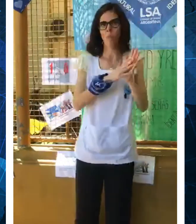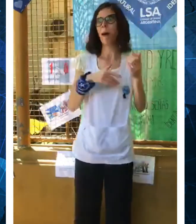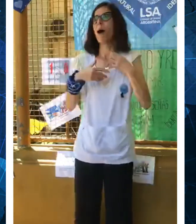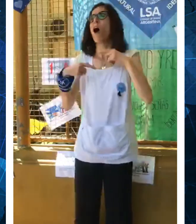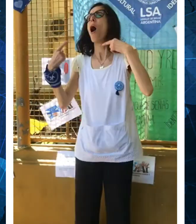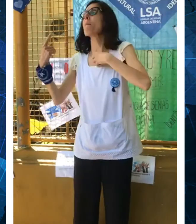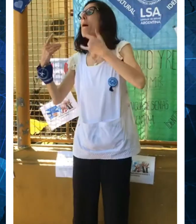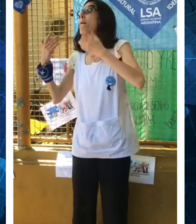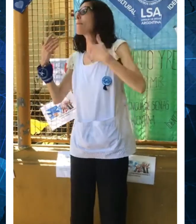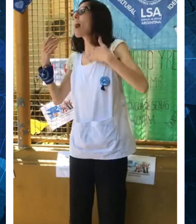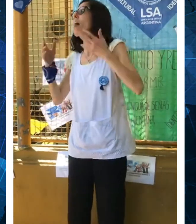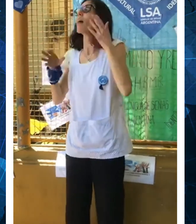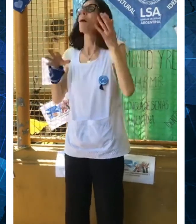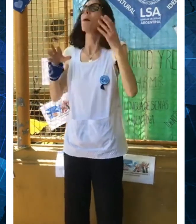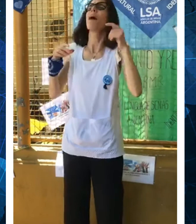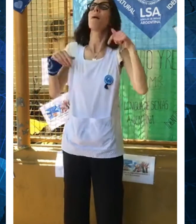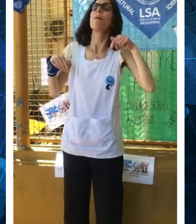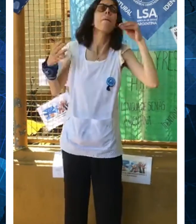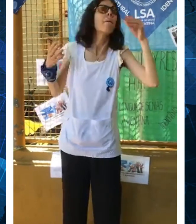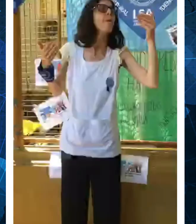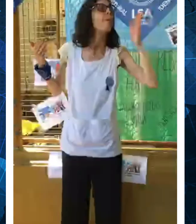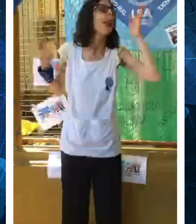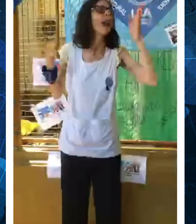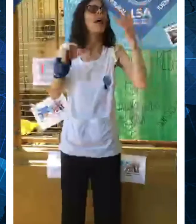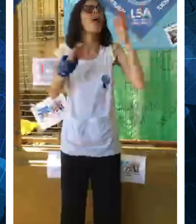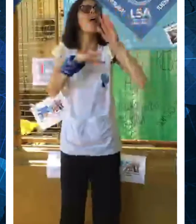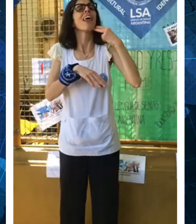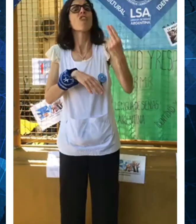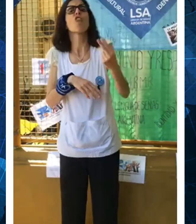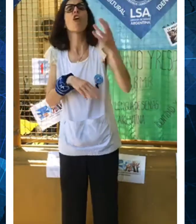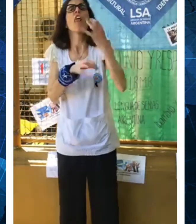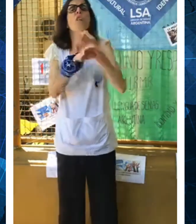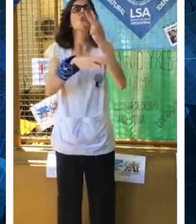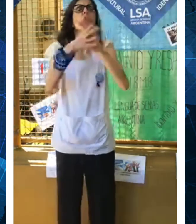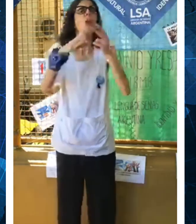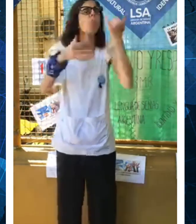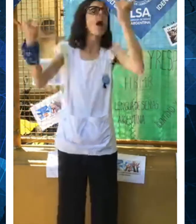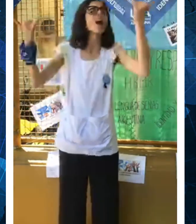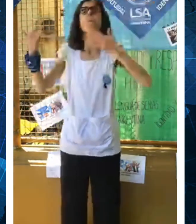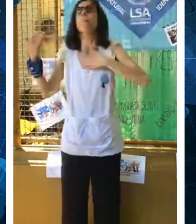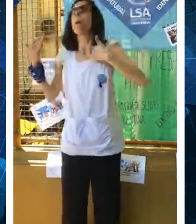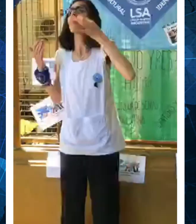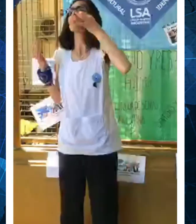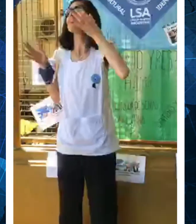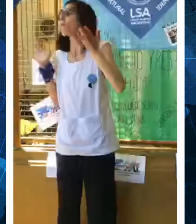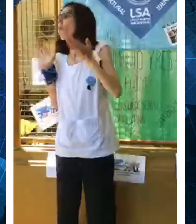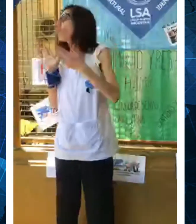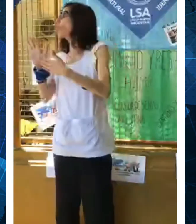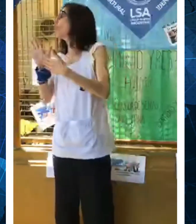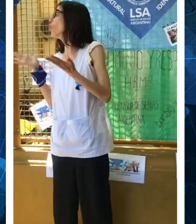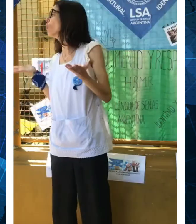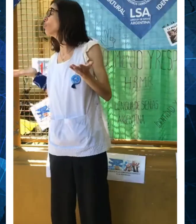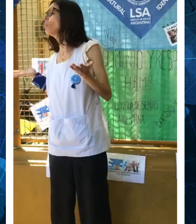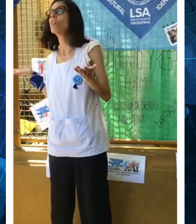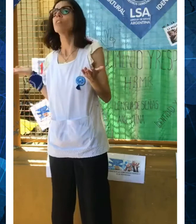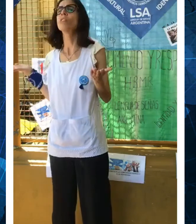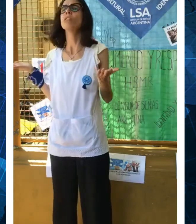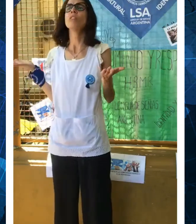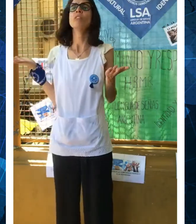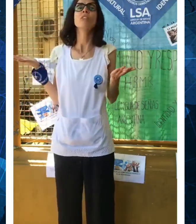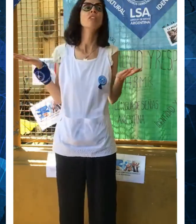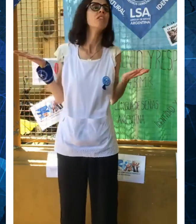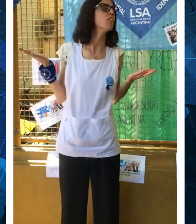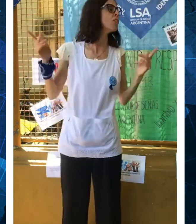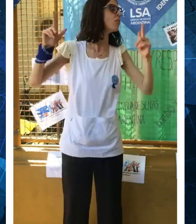presente, lamentablemente, pido disculpas. ¿Alguna otra familia, madres, padres de niñas, niños sordos que